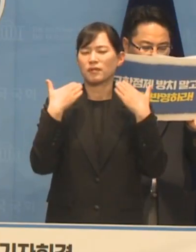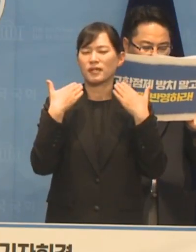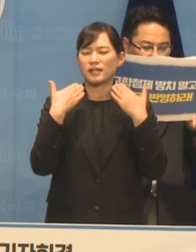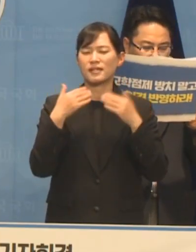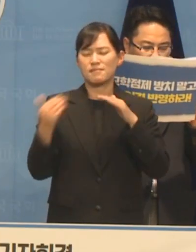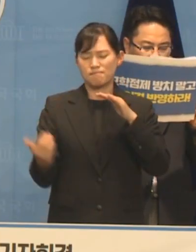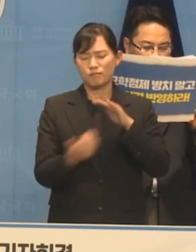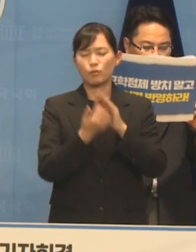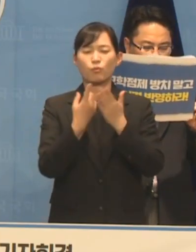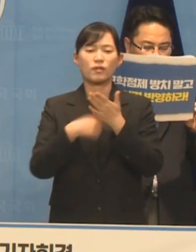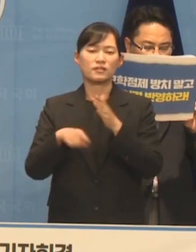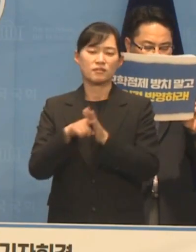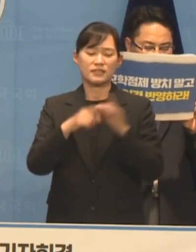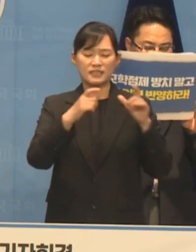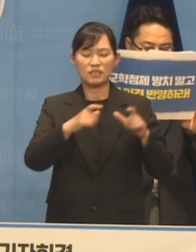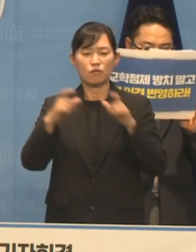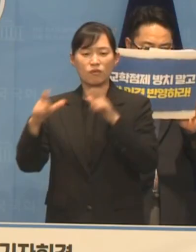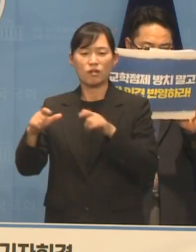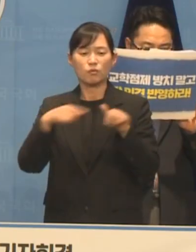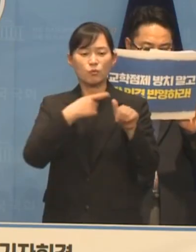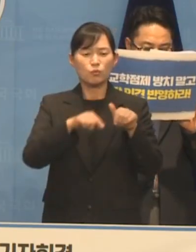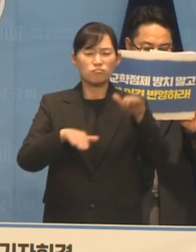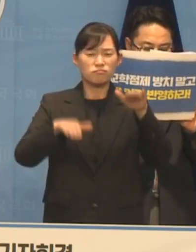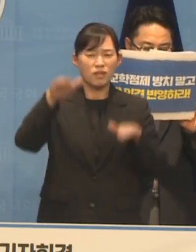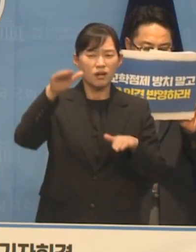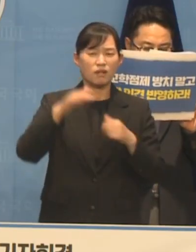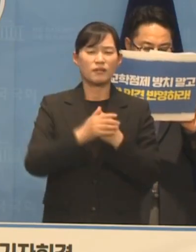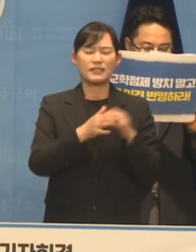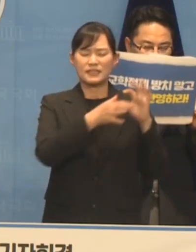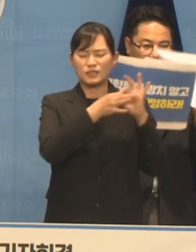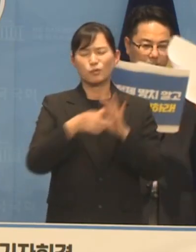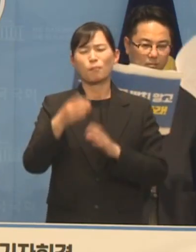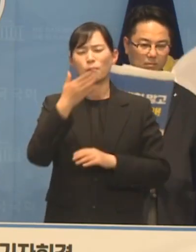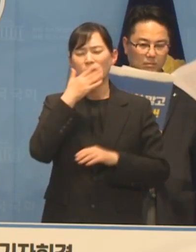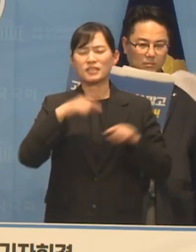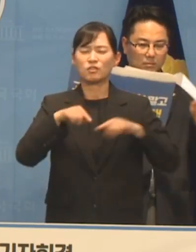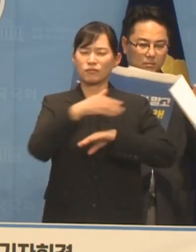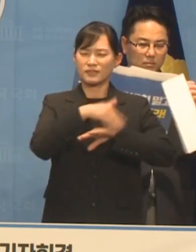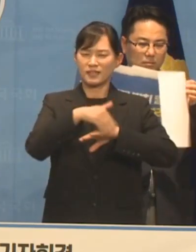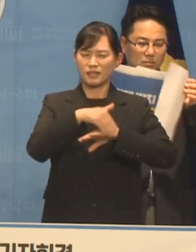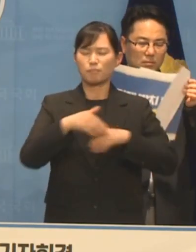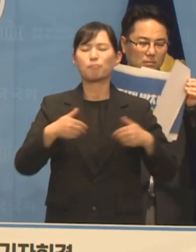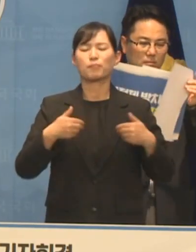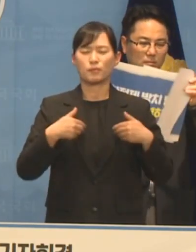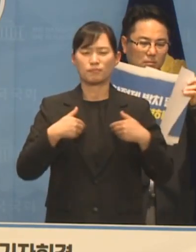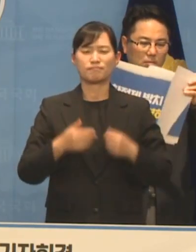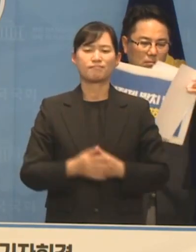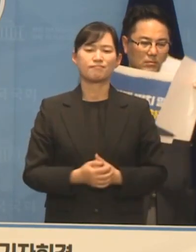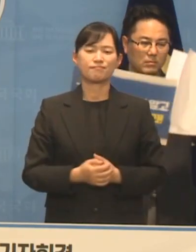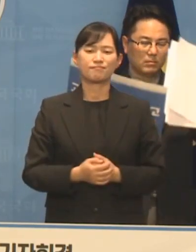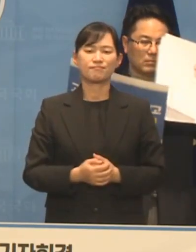위해서는 지역 간 교육 격차 해소와 지속 가능한 정책 체계가 뒷받침되어야 합니다.